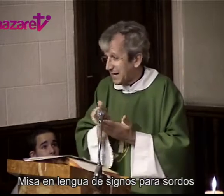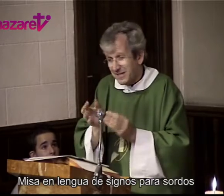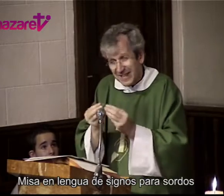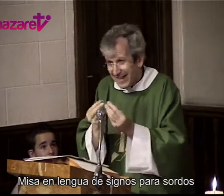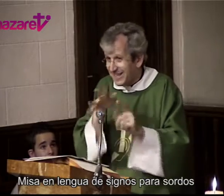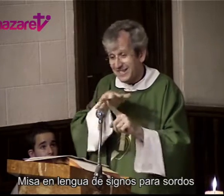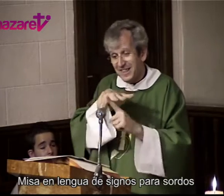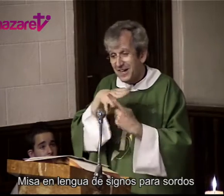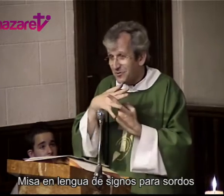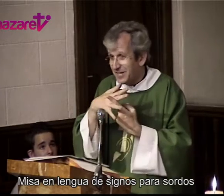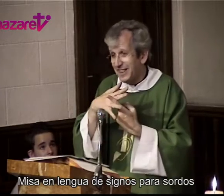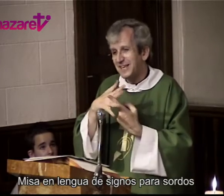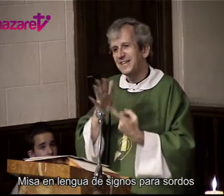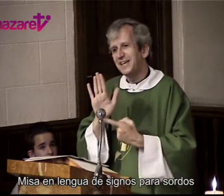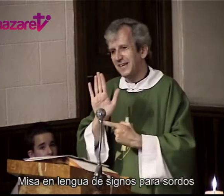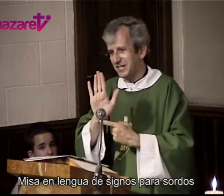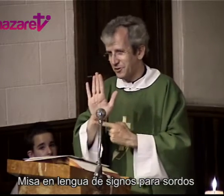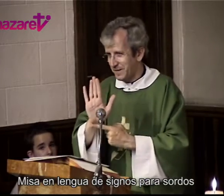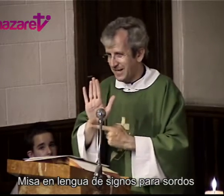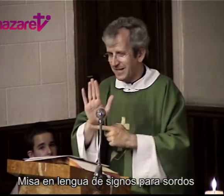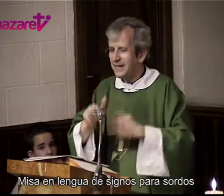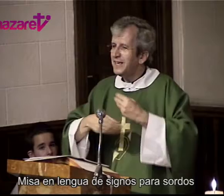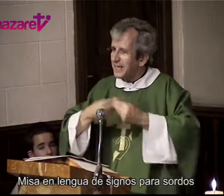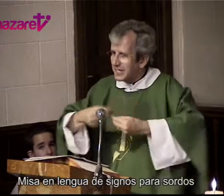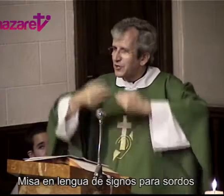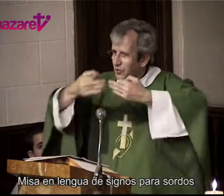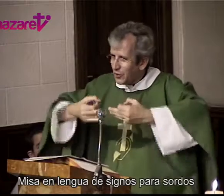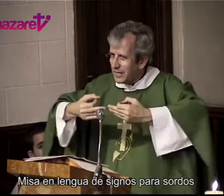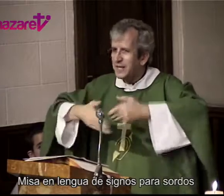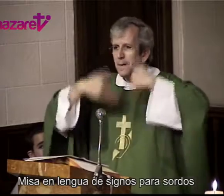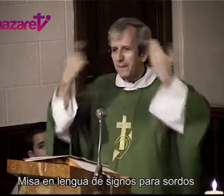de tantas circunstancias que se nos presentan y que son todas para